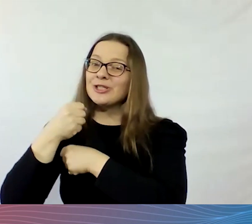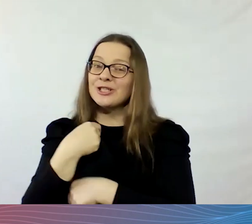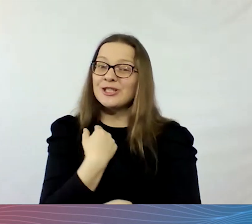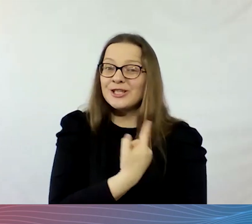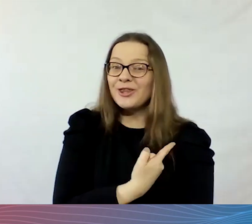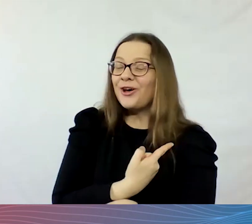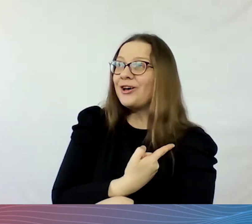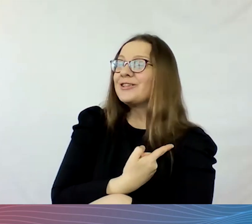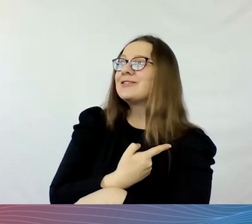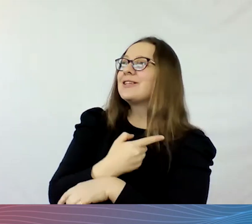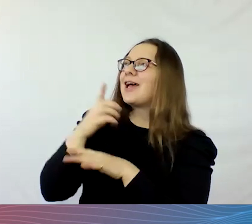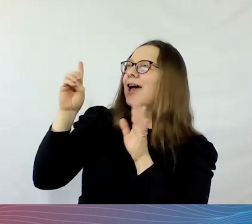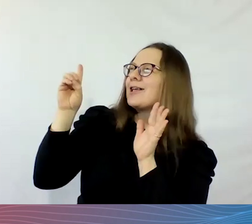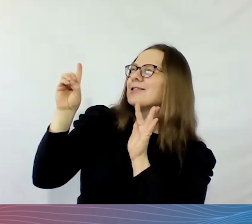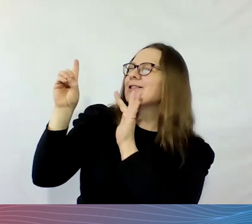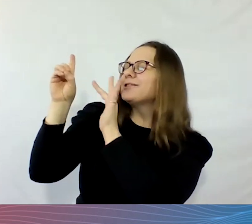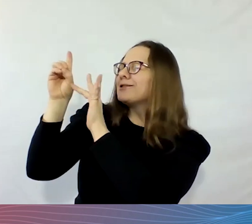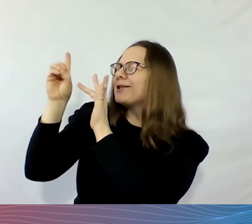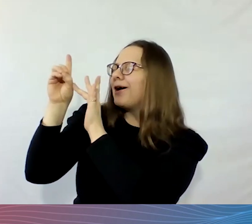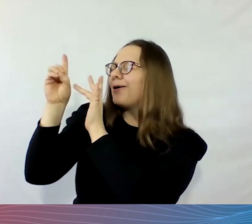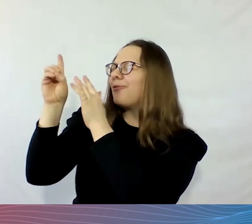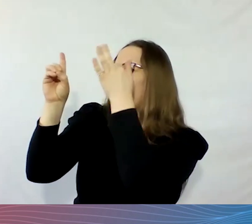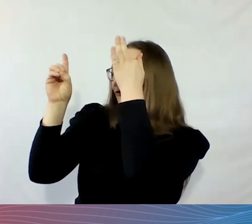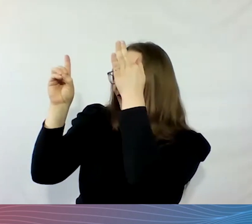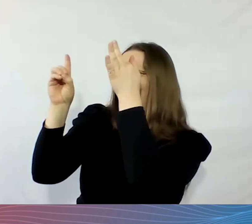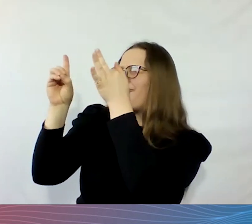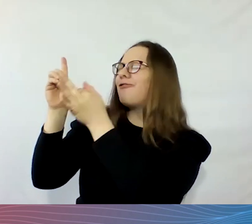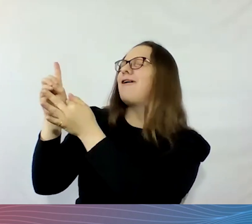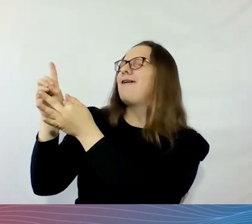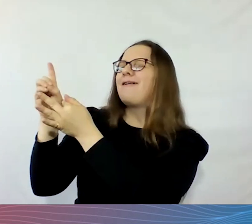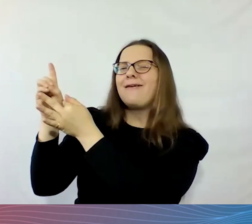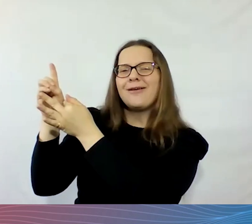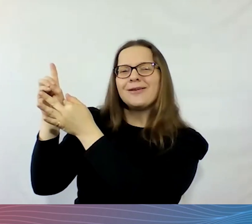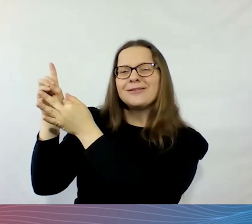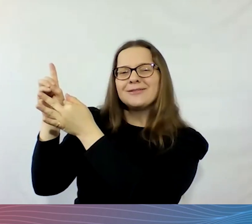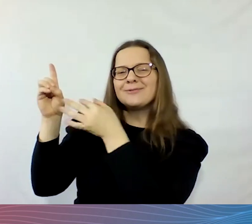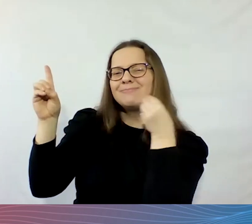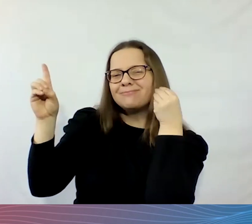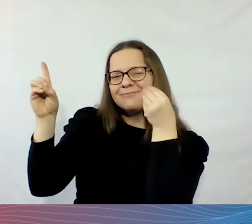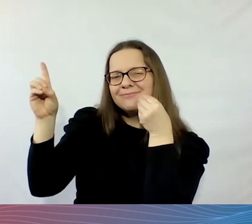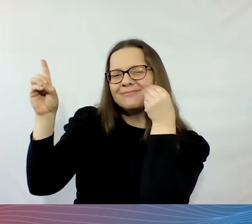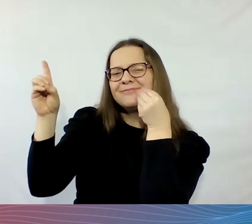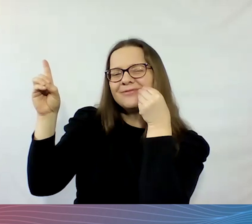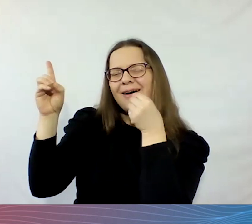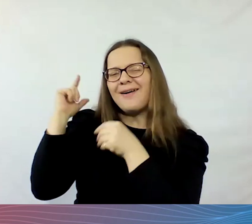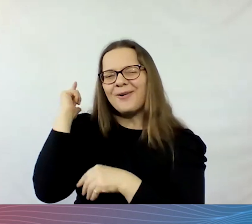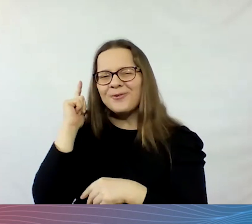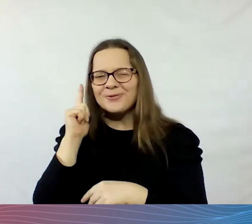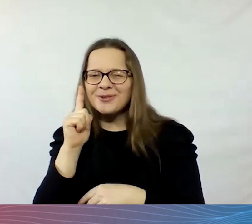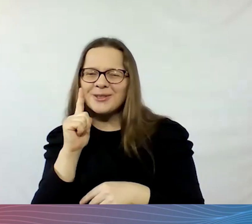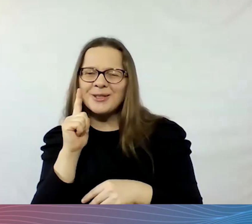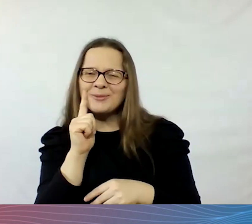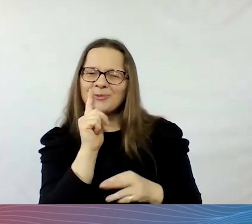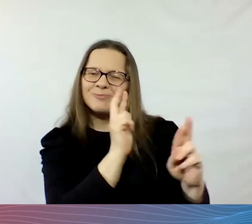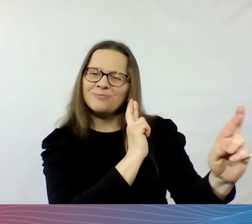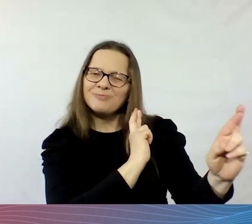na sua palavra, Ele consegue fazer isso. E Ele está fazendo entre nós. Ó Senhor Jesus, isso vai produzir a habitação